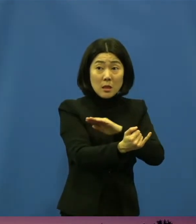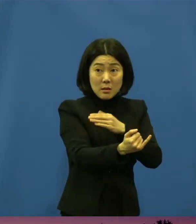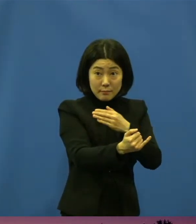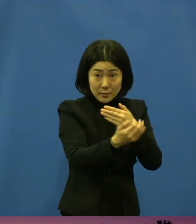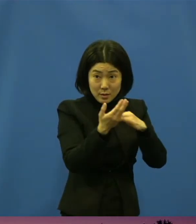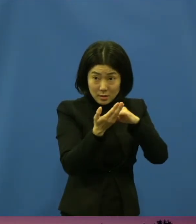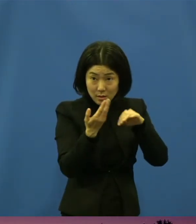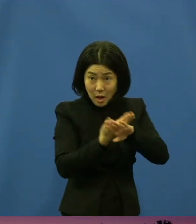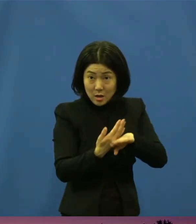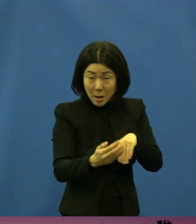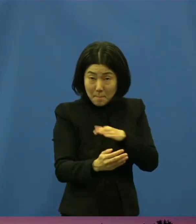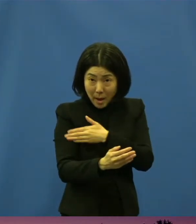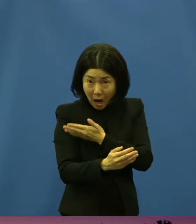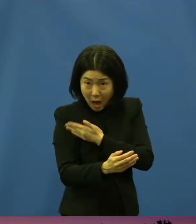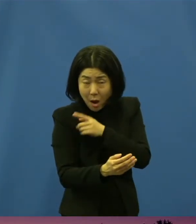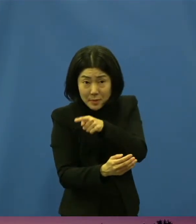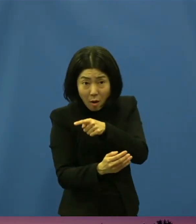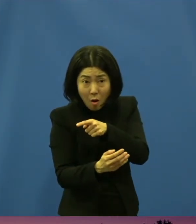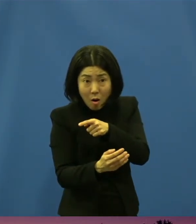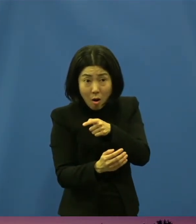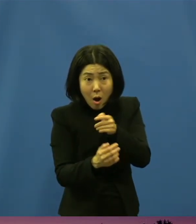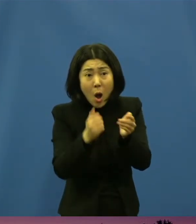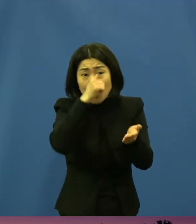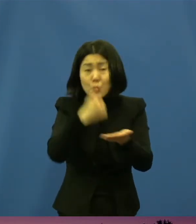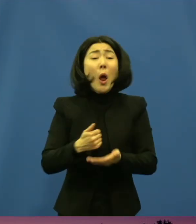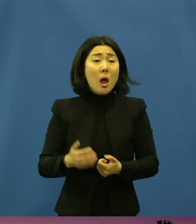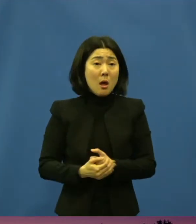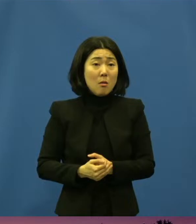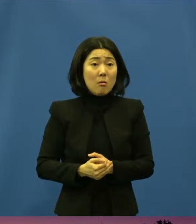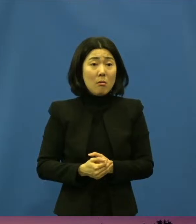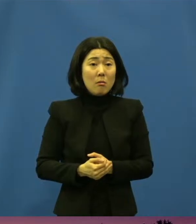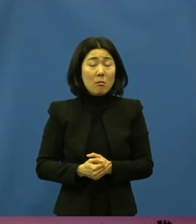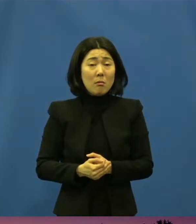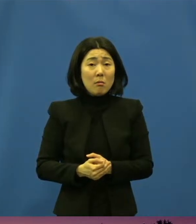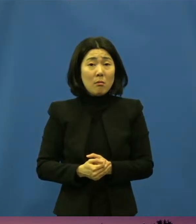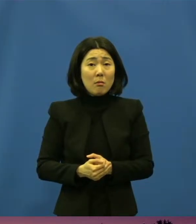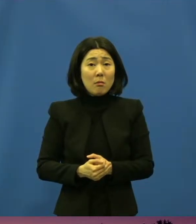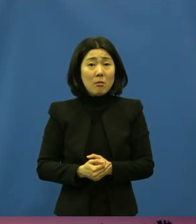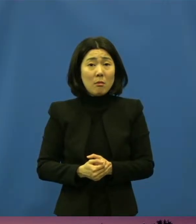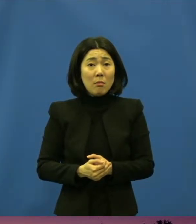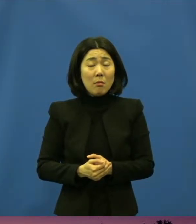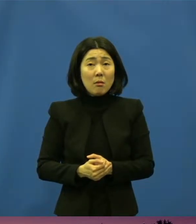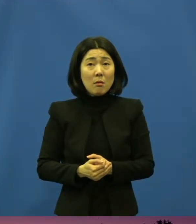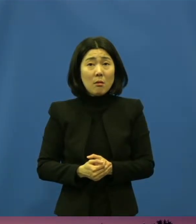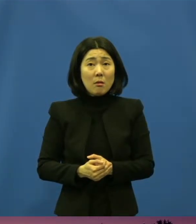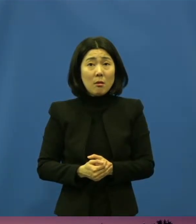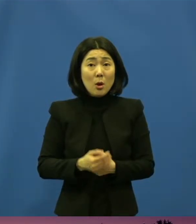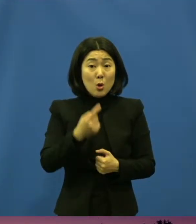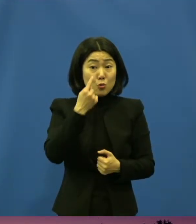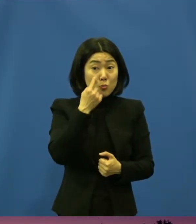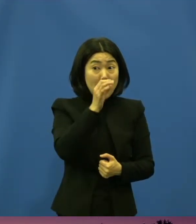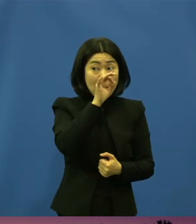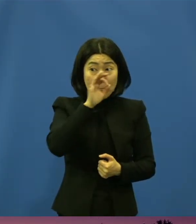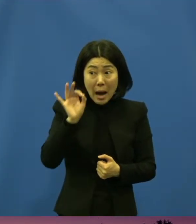결혼 생활을 하면서도 다른 이성에게 기웃거리는 거 간음이잖아요. 음욕만 품어도 간음이라고